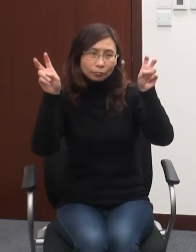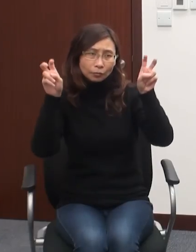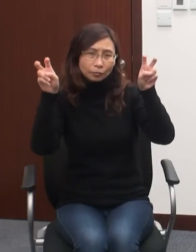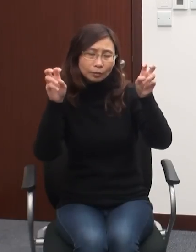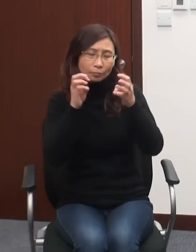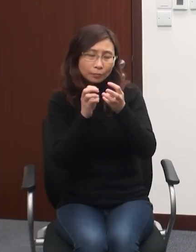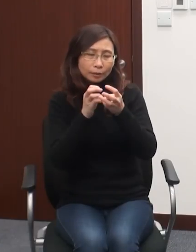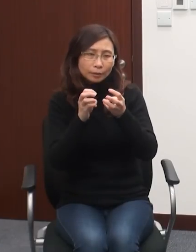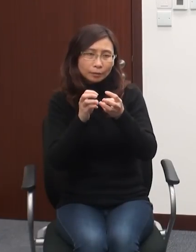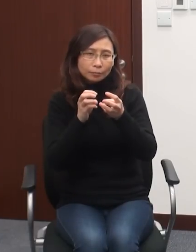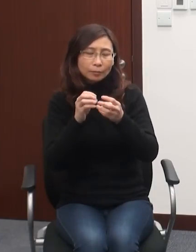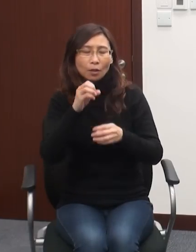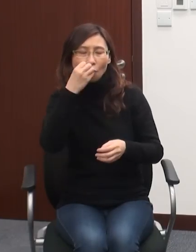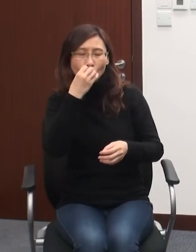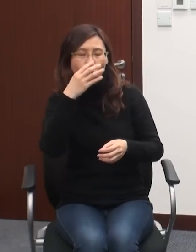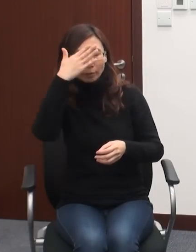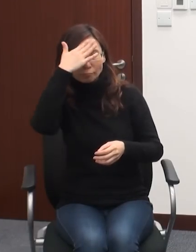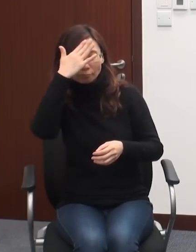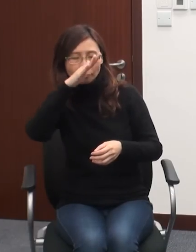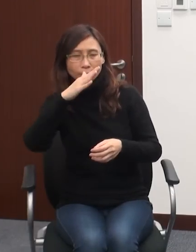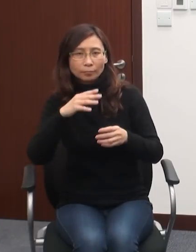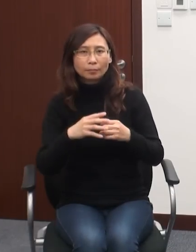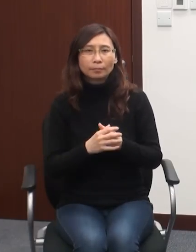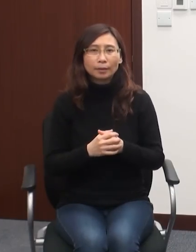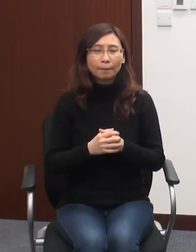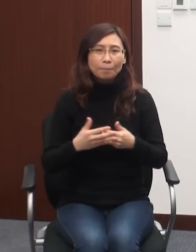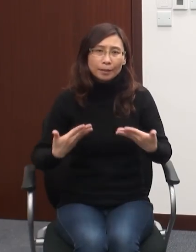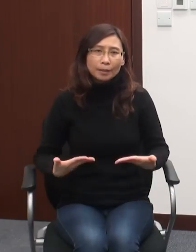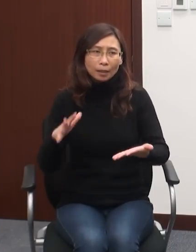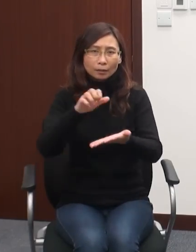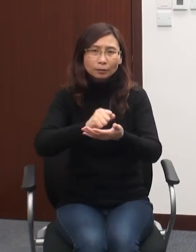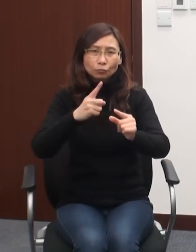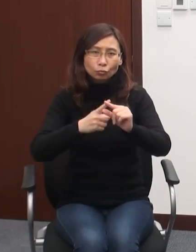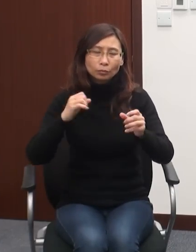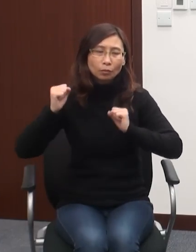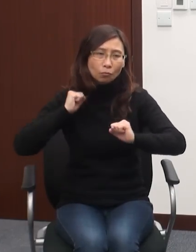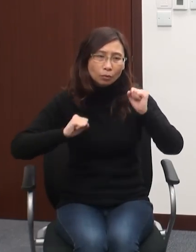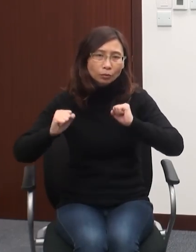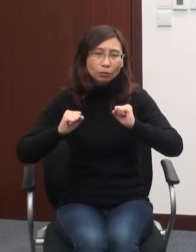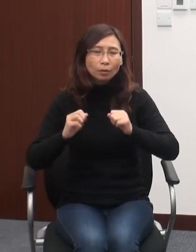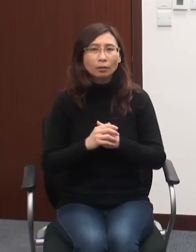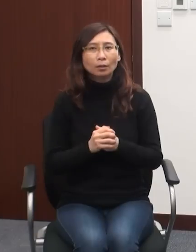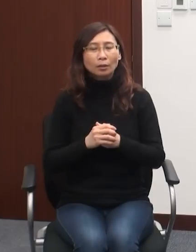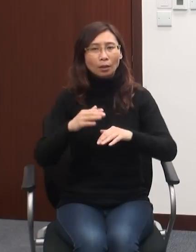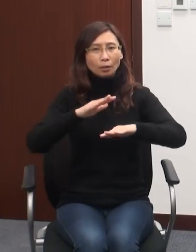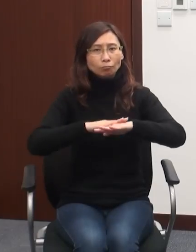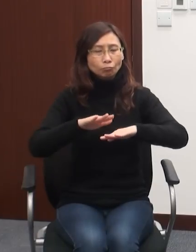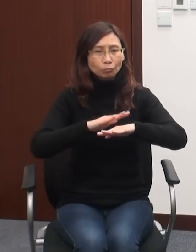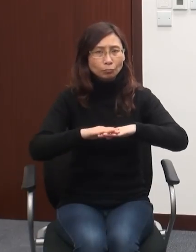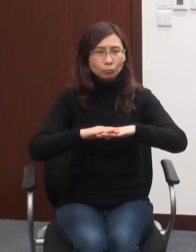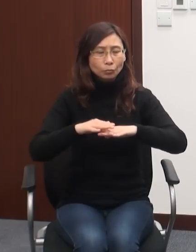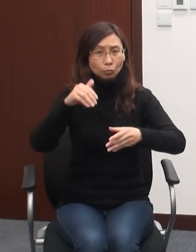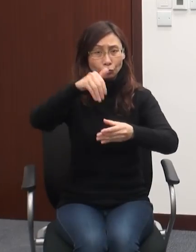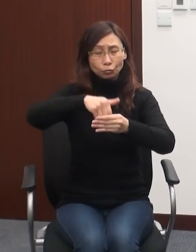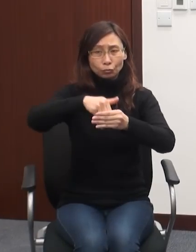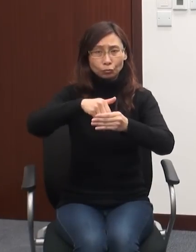香港人聽，呢個就是宣傳。而家佔中運動或者普選聯最弱就是呢環，即係完全